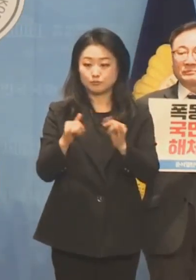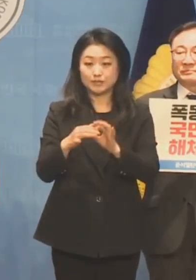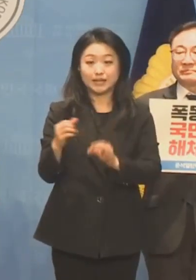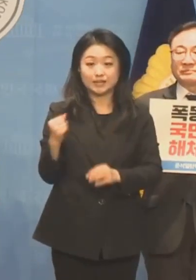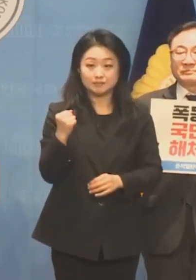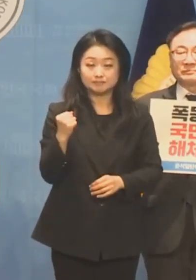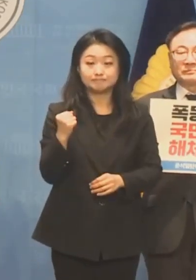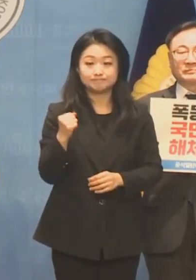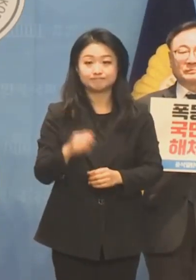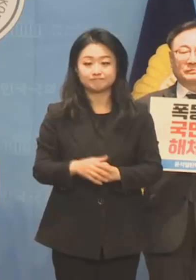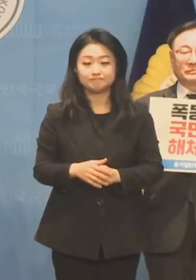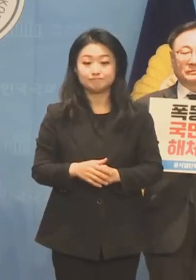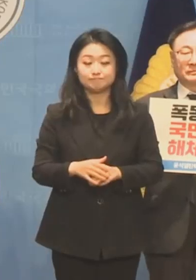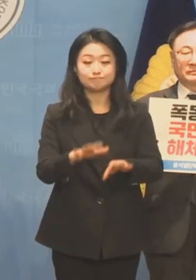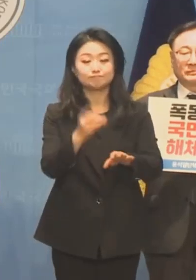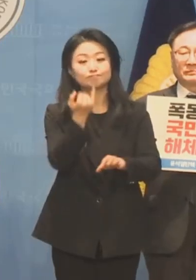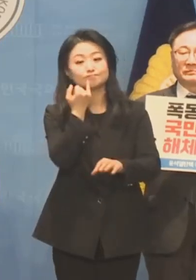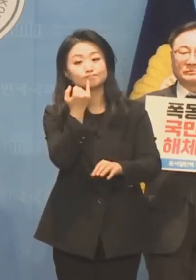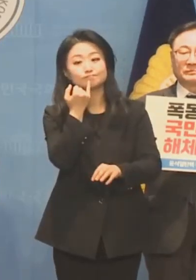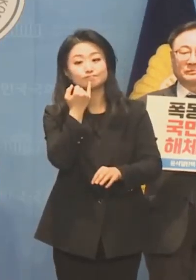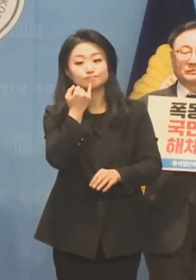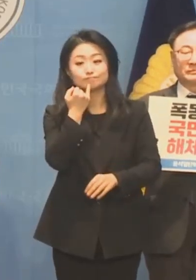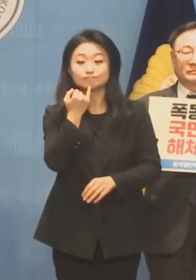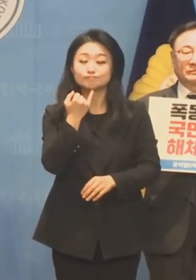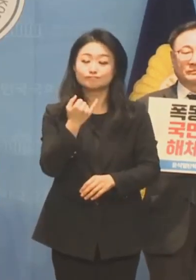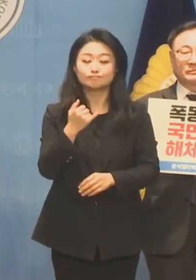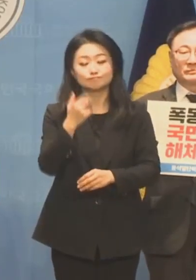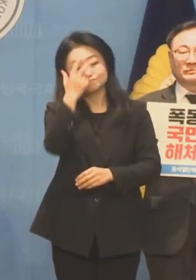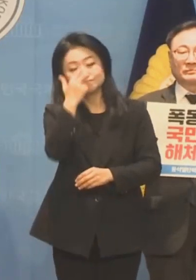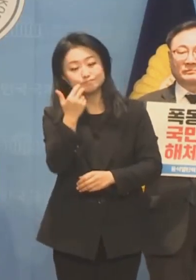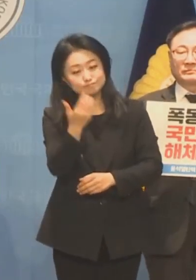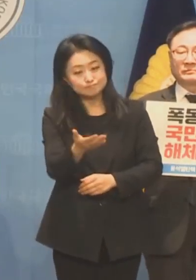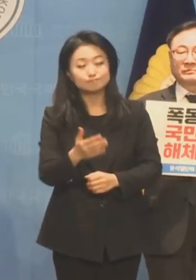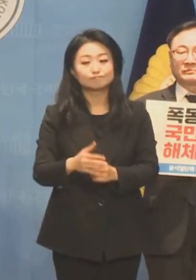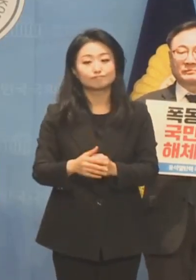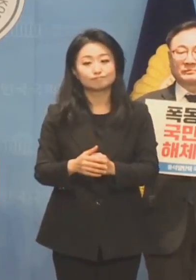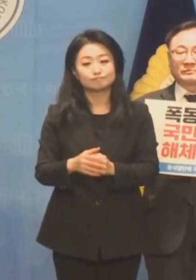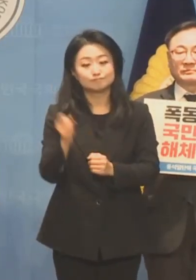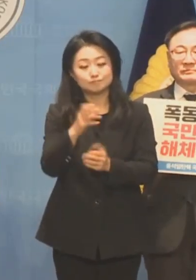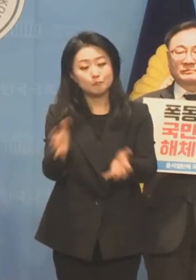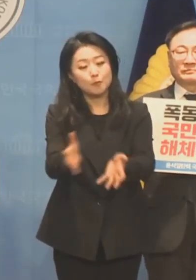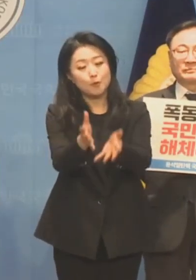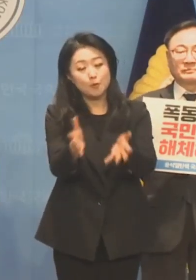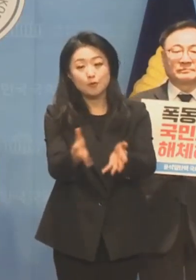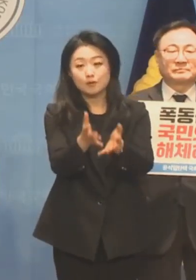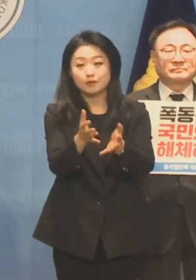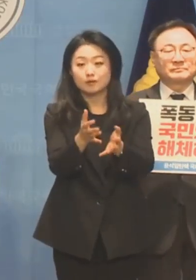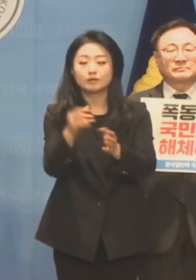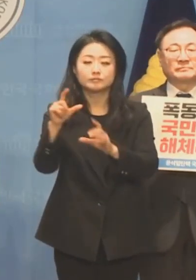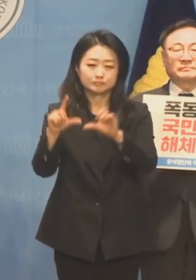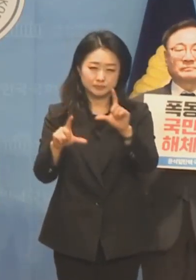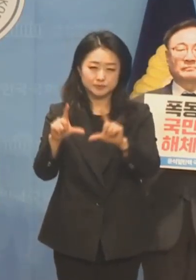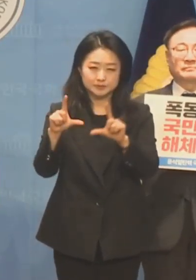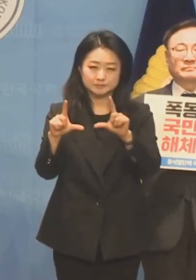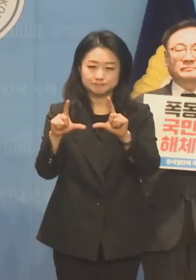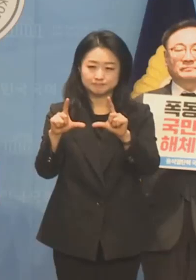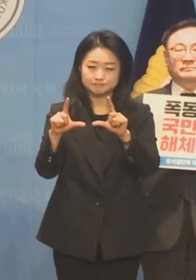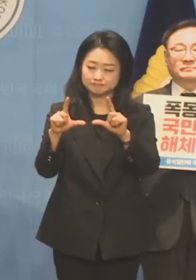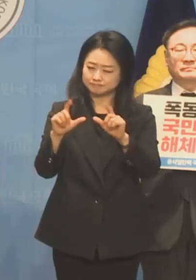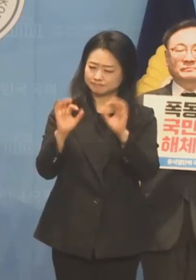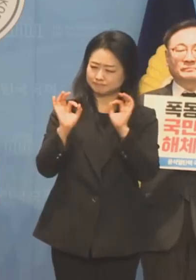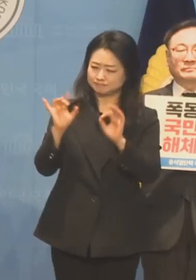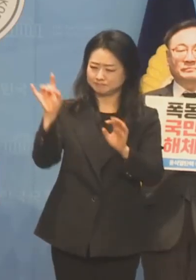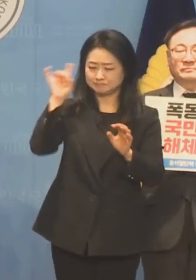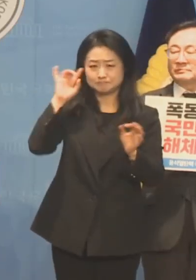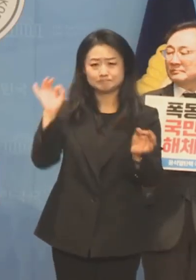계속해서 용인하고 동조하고 그리고 때로는 오히려 추동하고 있습니다. 작금의 이런 말도 안